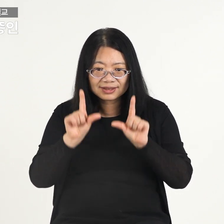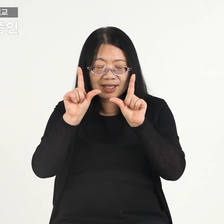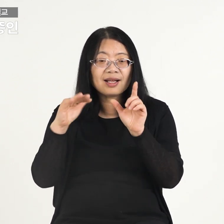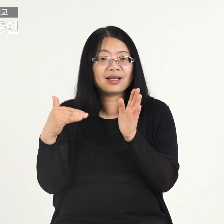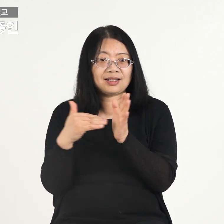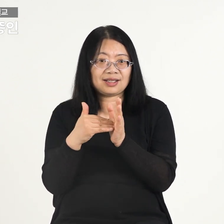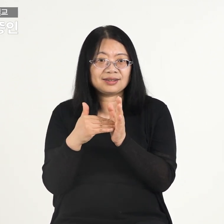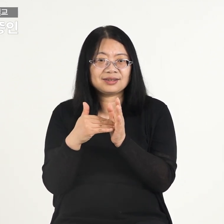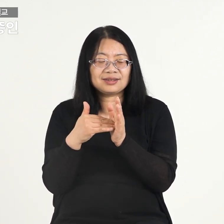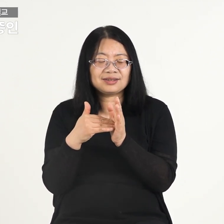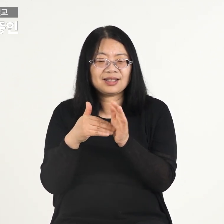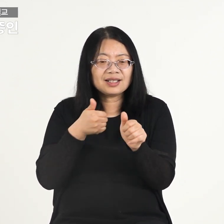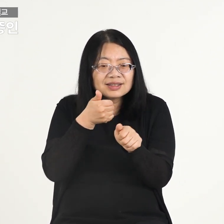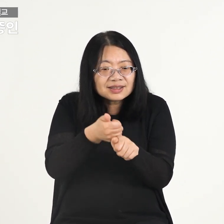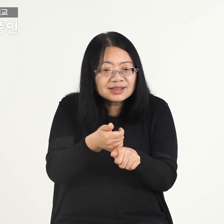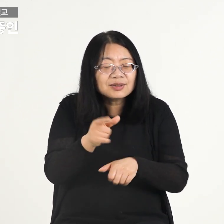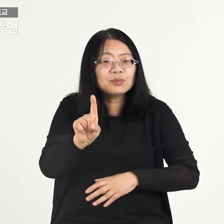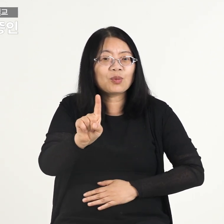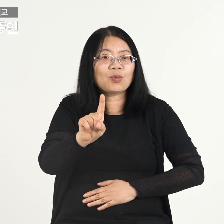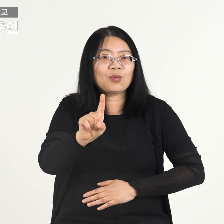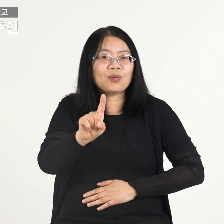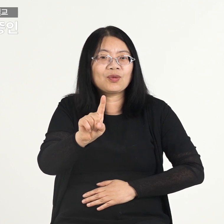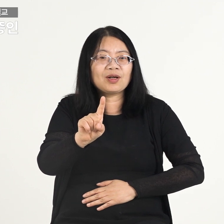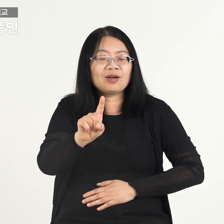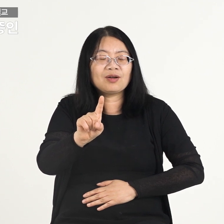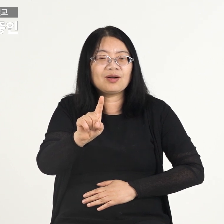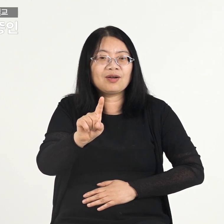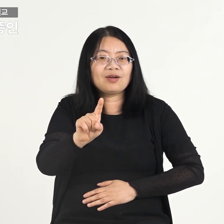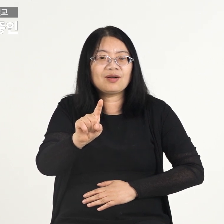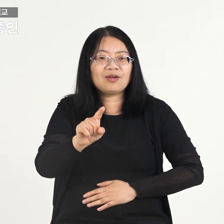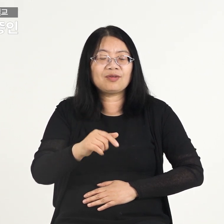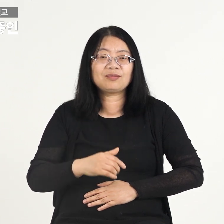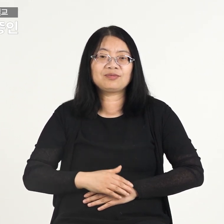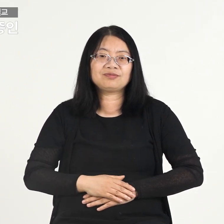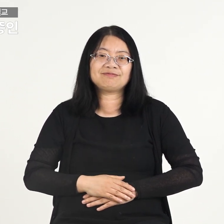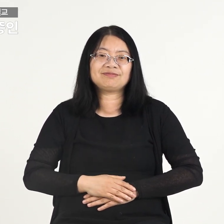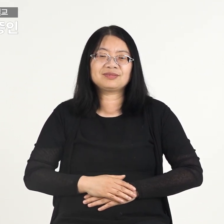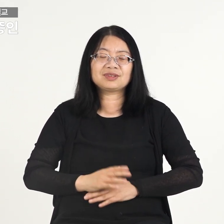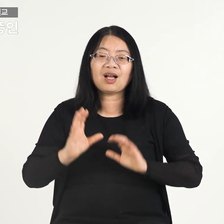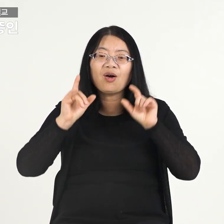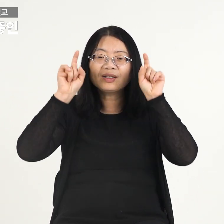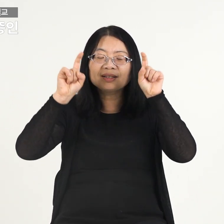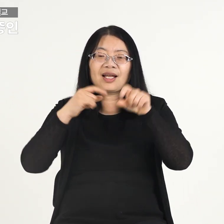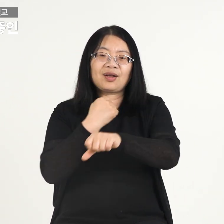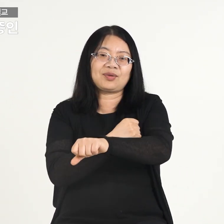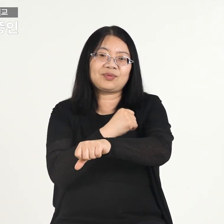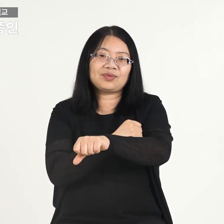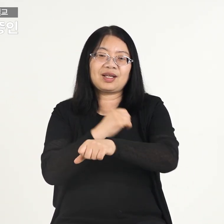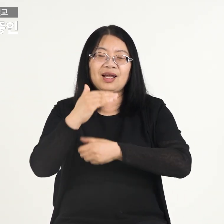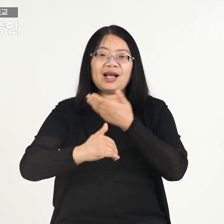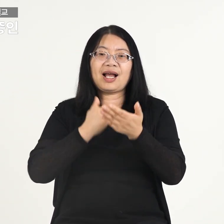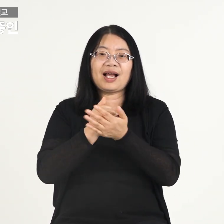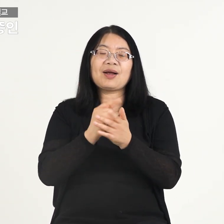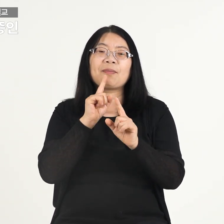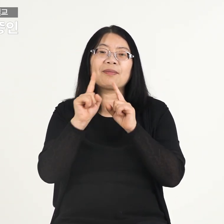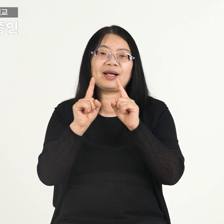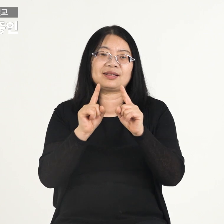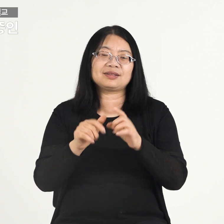그날까지 뭘로 승리해야 됩니까? 묻는다면 어린 양의 공로와 하나님의